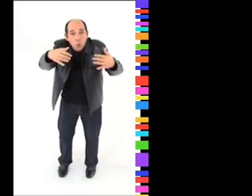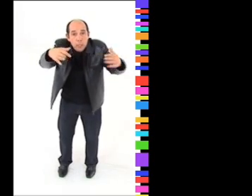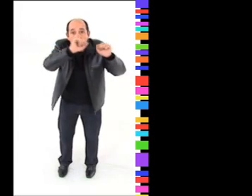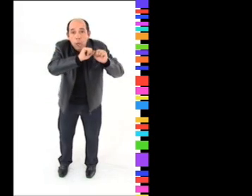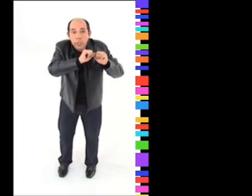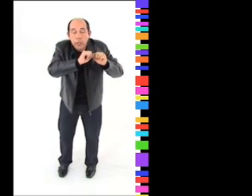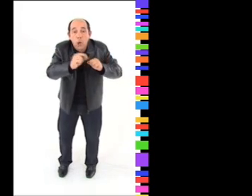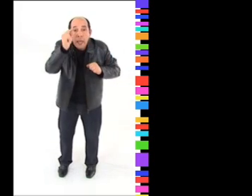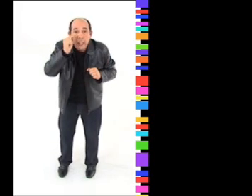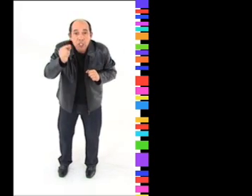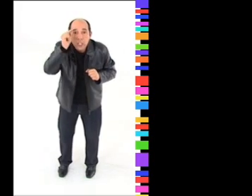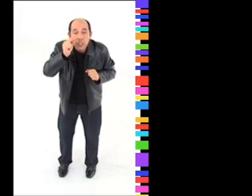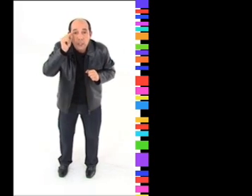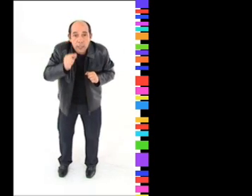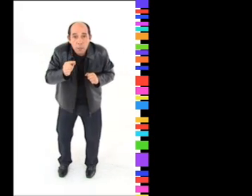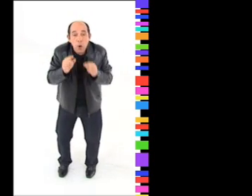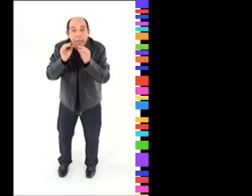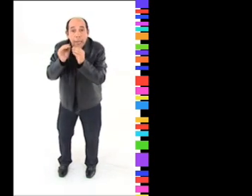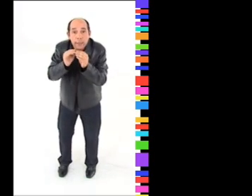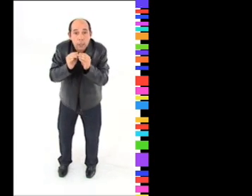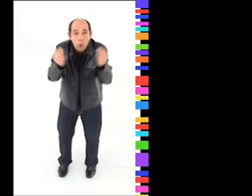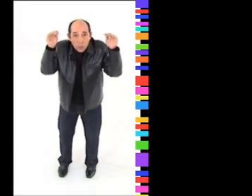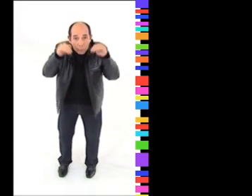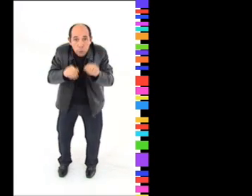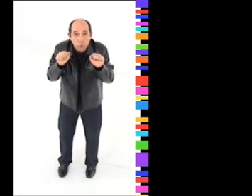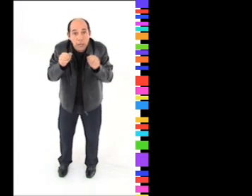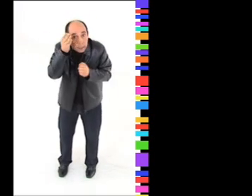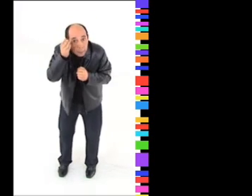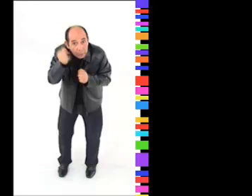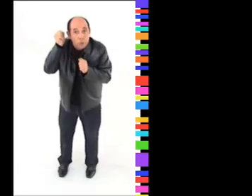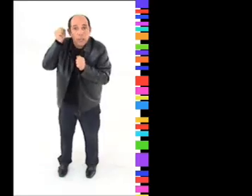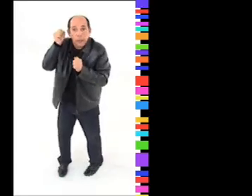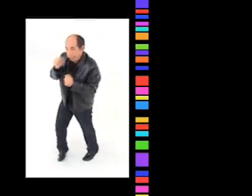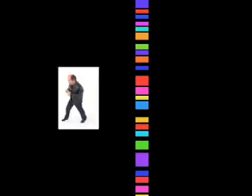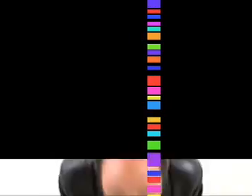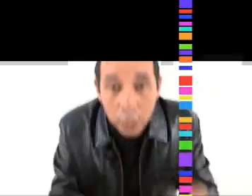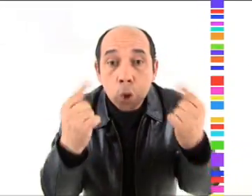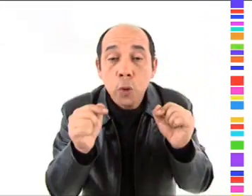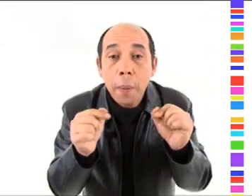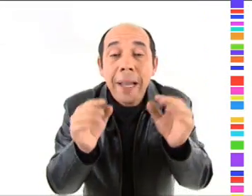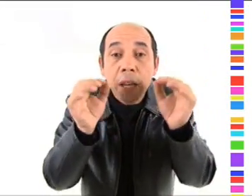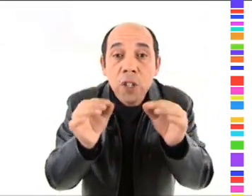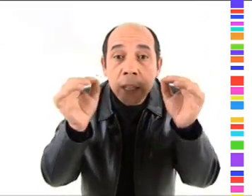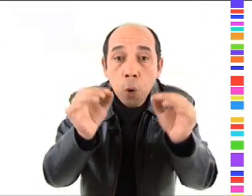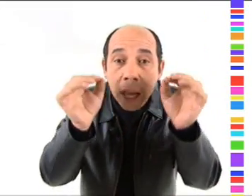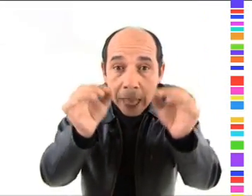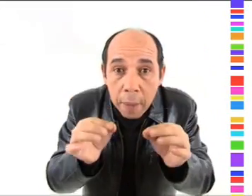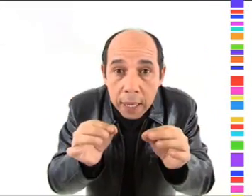وصل الاورديناتور. هادشي علاش كنتكلموا على الخيط ديال الضوء اللي مدفون في الارض لا بريز دو تير. نشوفوا دابا كيفاش كنديروا لهذه العمليه،